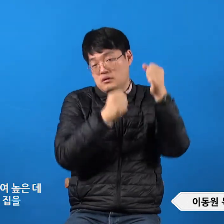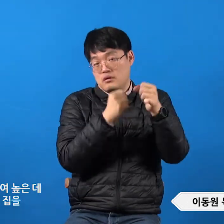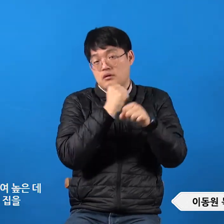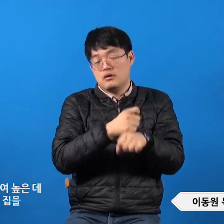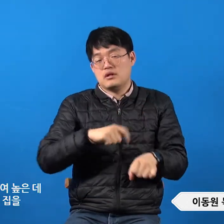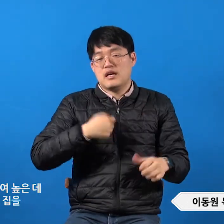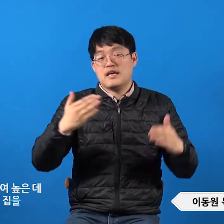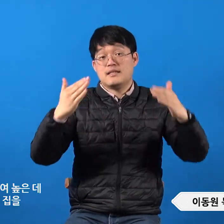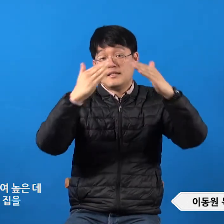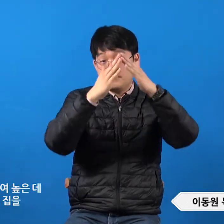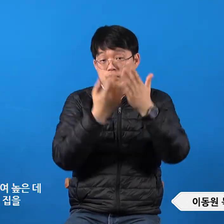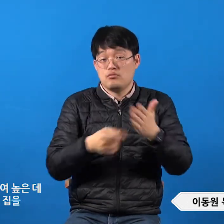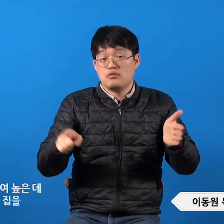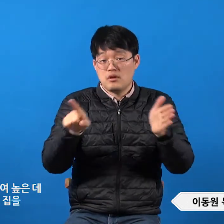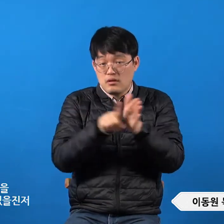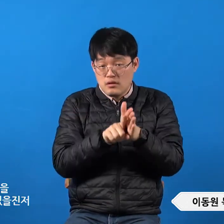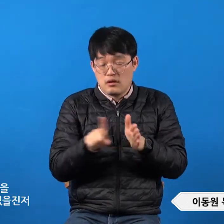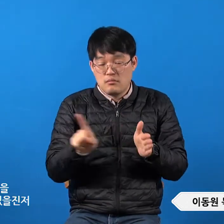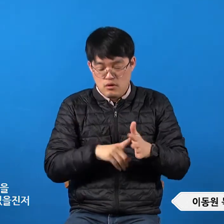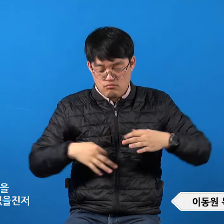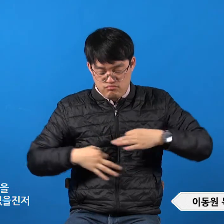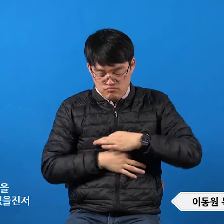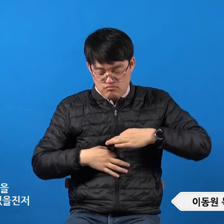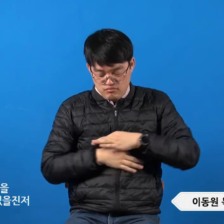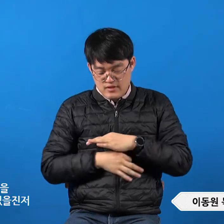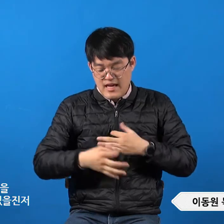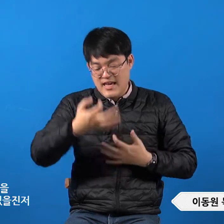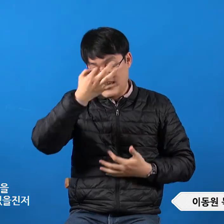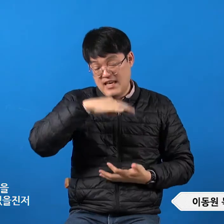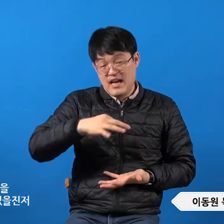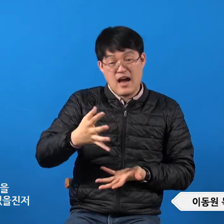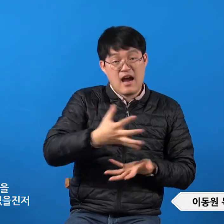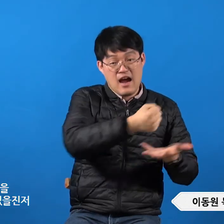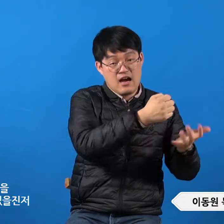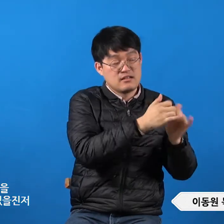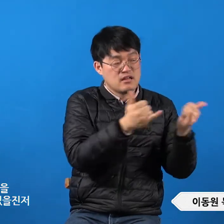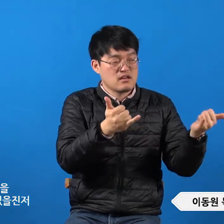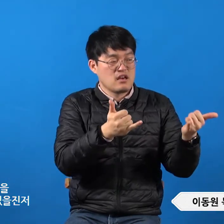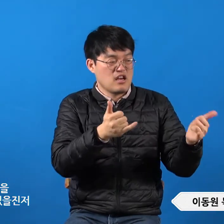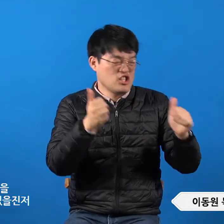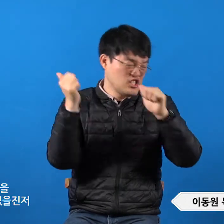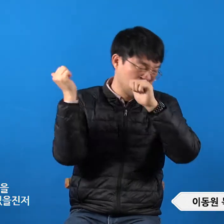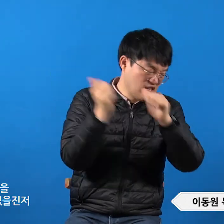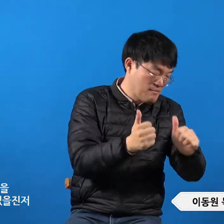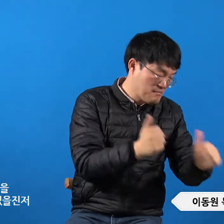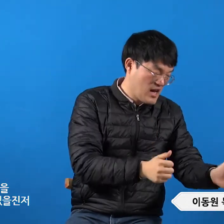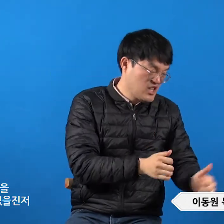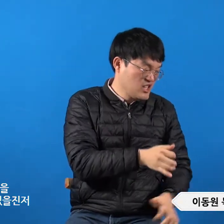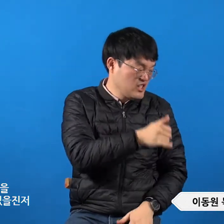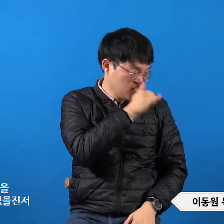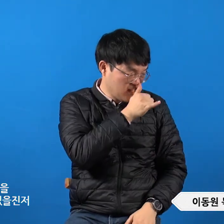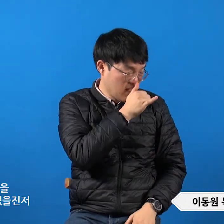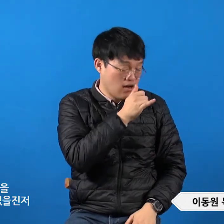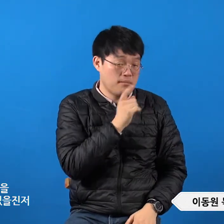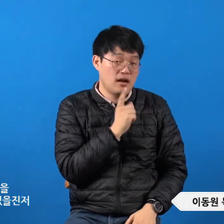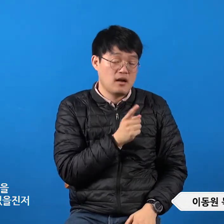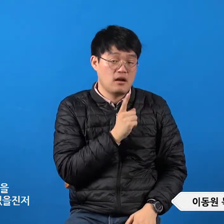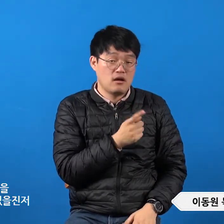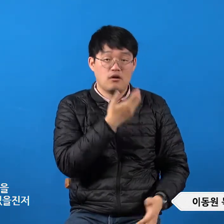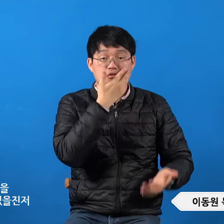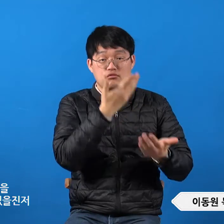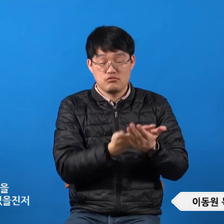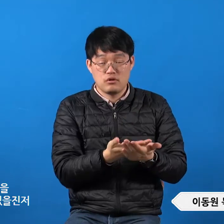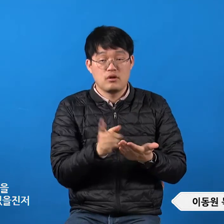하며 자기의 집을 위하여 부당한 이익을 취하는 자에게 화 있을진저.